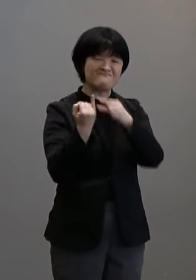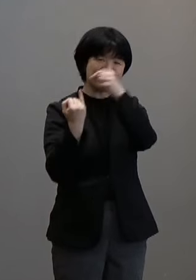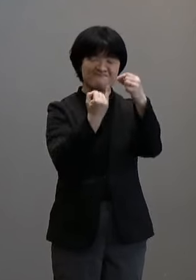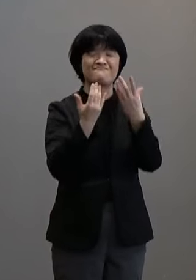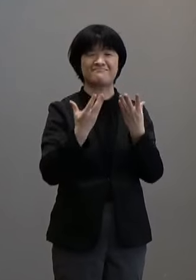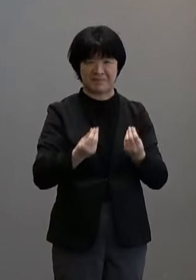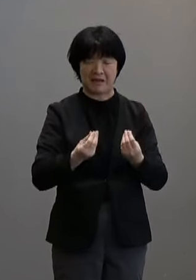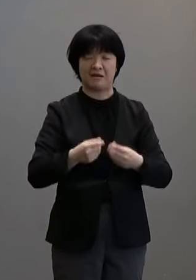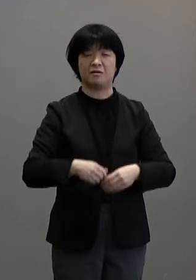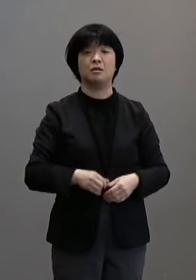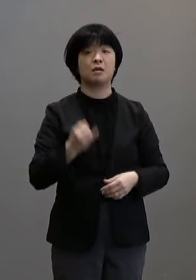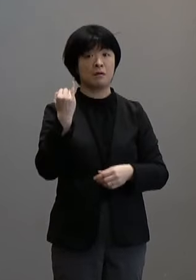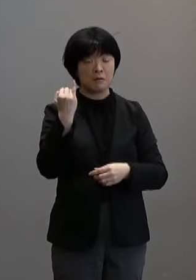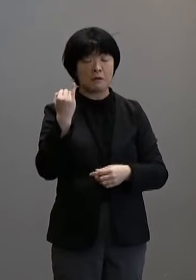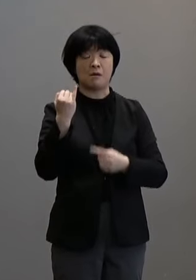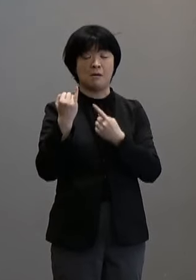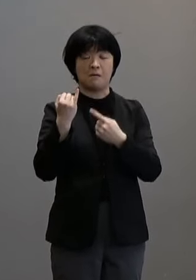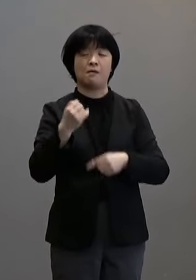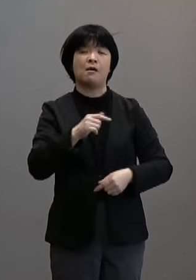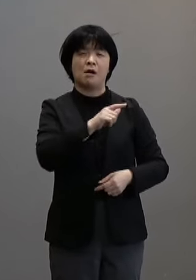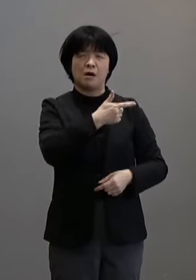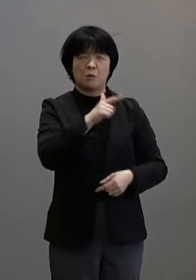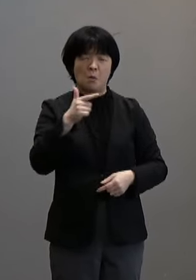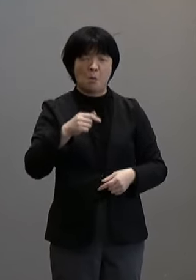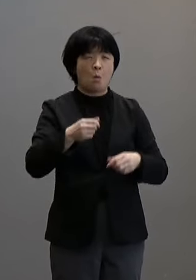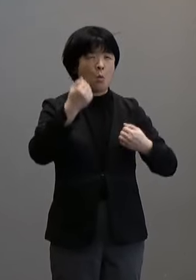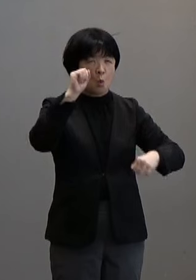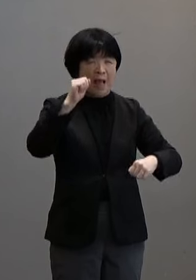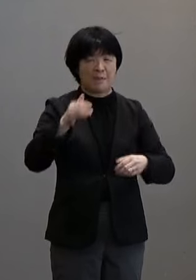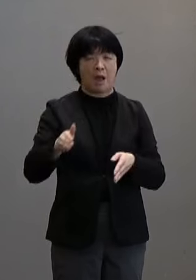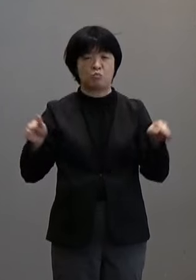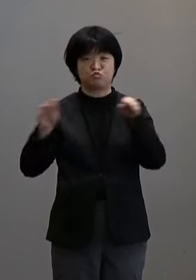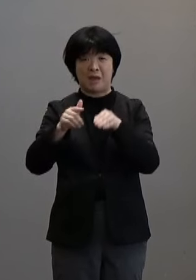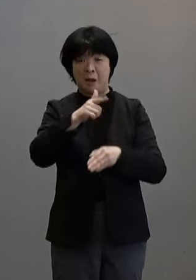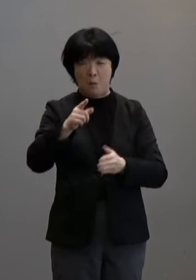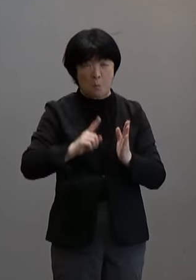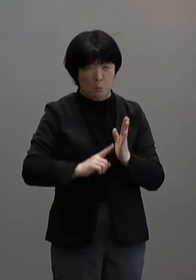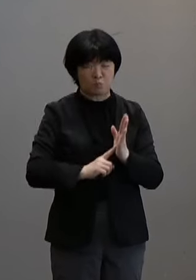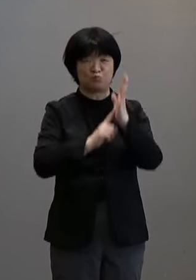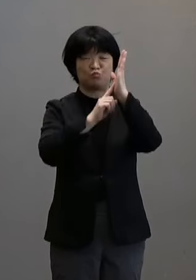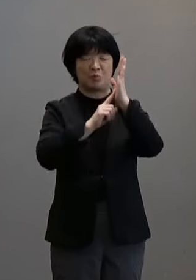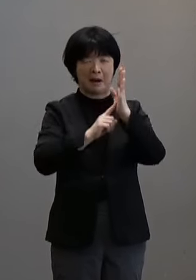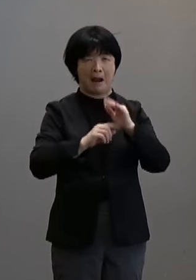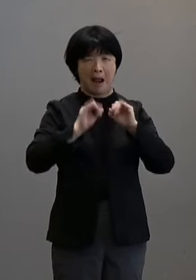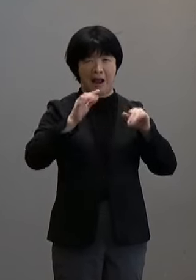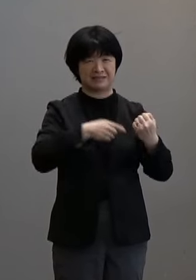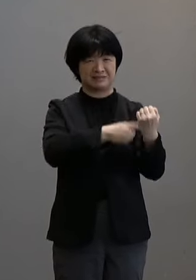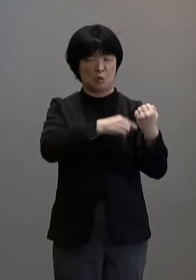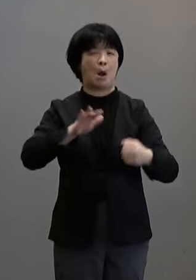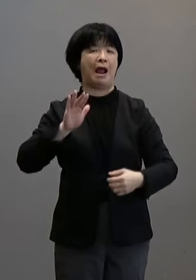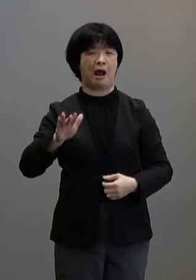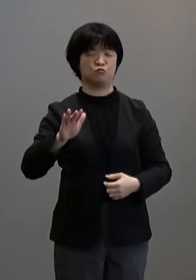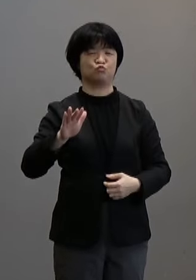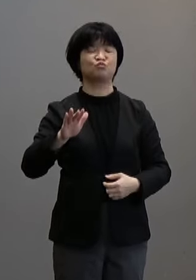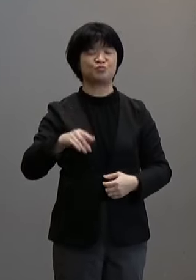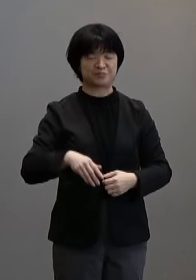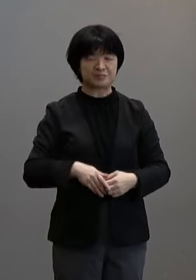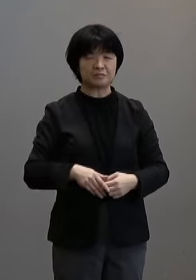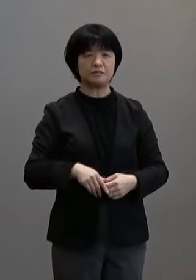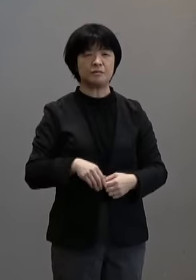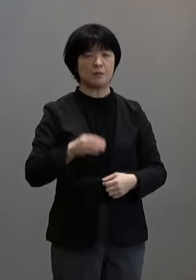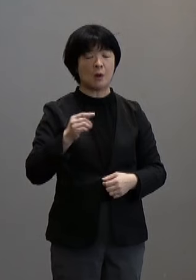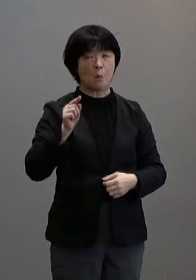さまざまなステージで活躍されている松本まりかさんは高い知名度と発信力をお持ちであり、また